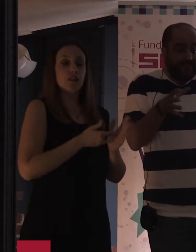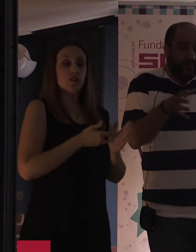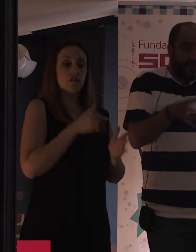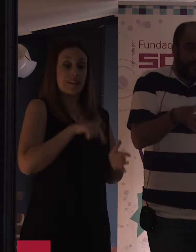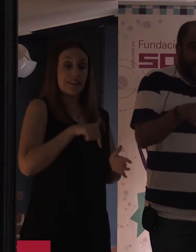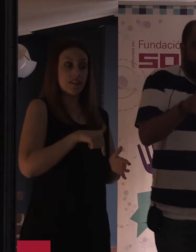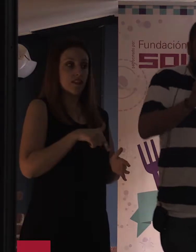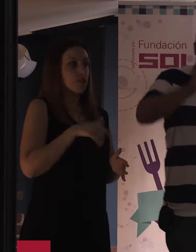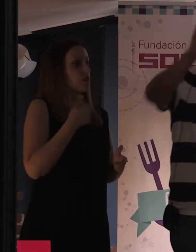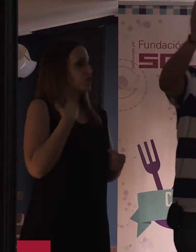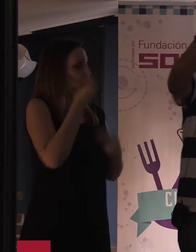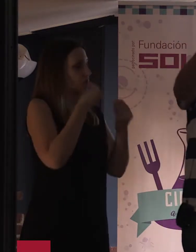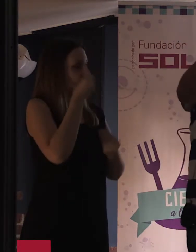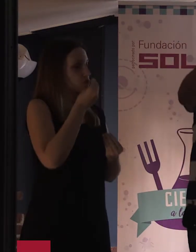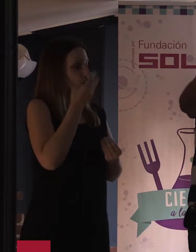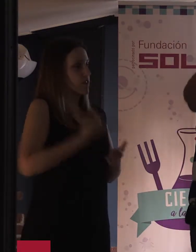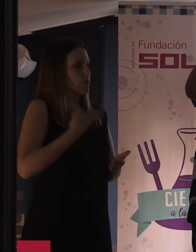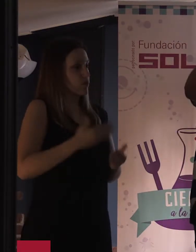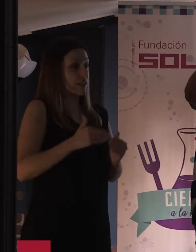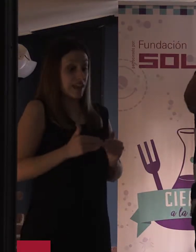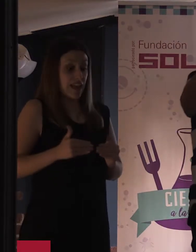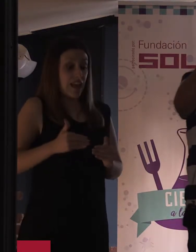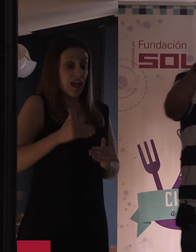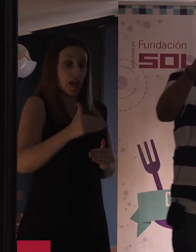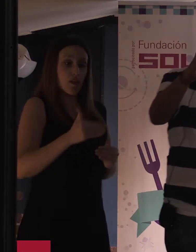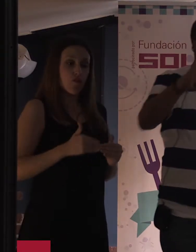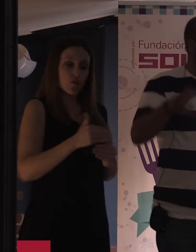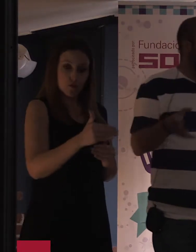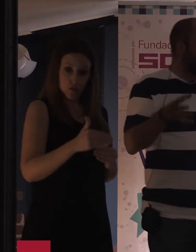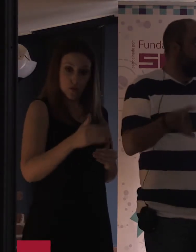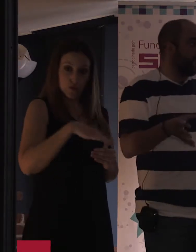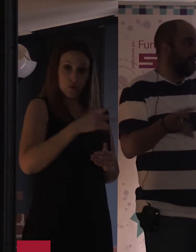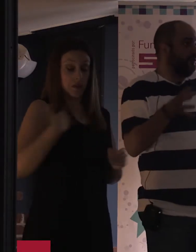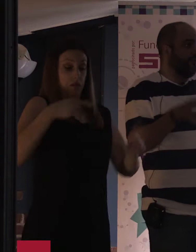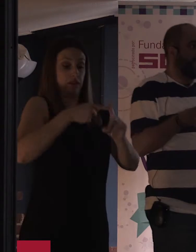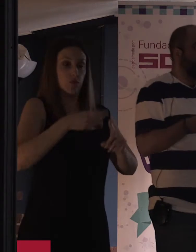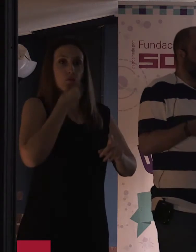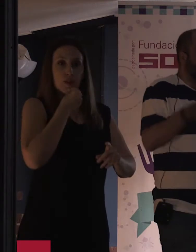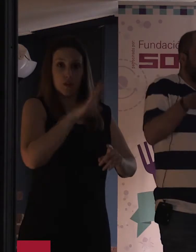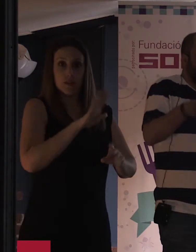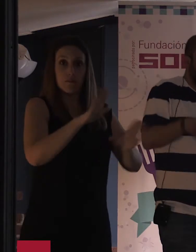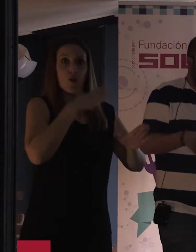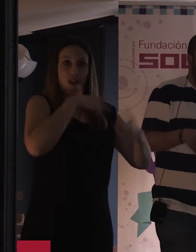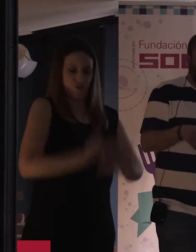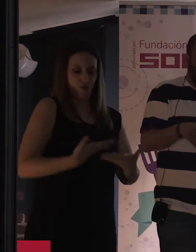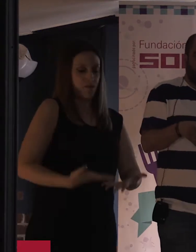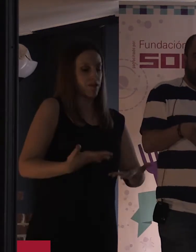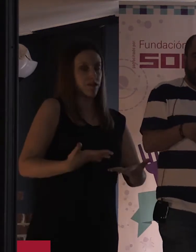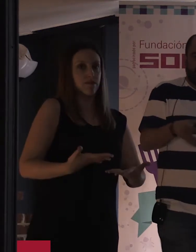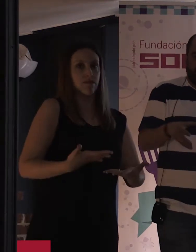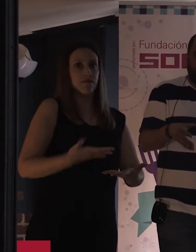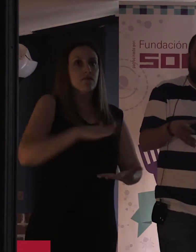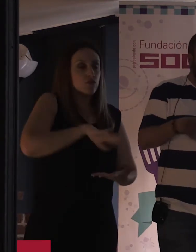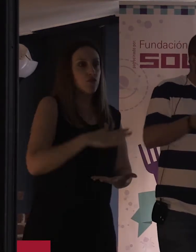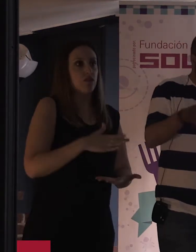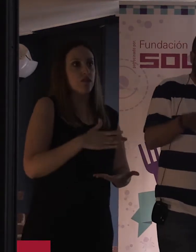creo que es importante, el futuro al que creemos que vamos a llegar es bonito, pero creo que es importante contar dónde estamos en el presente, contar dónde